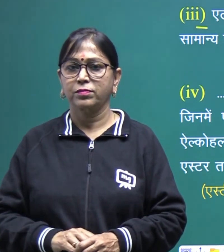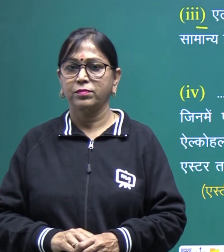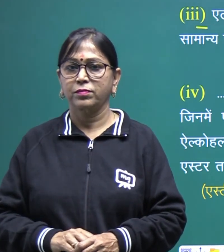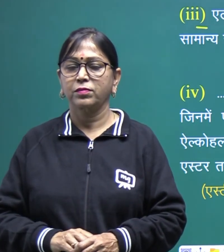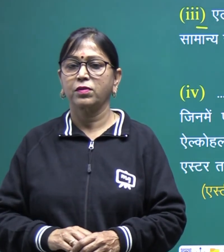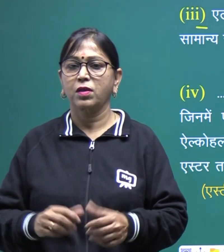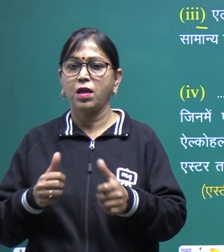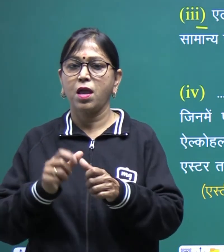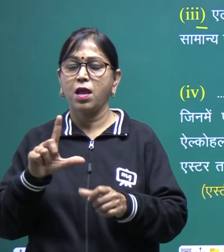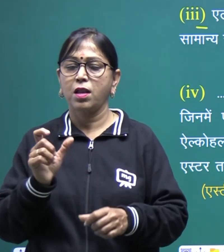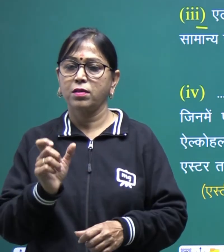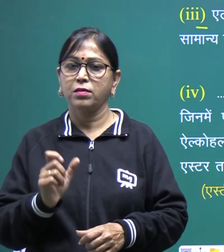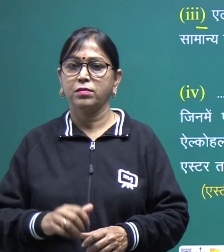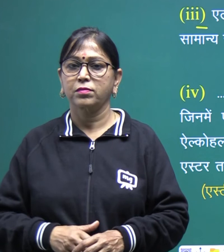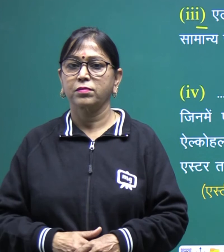एल्केन